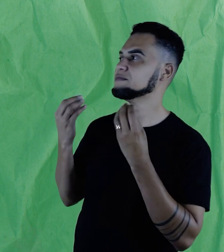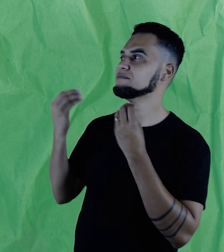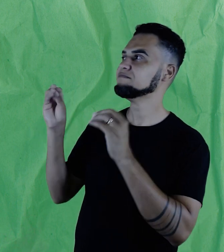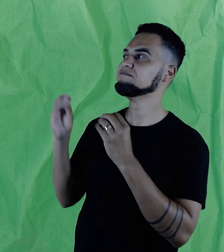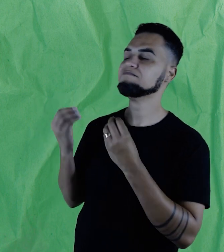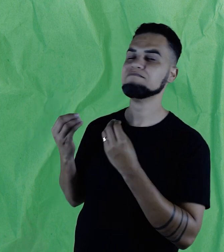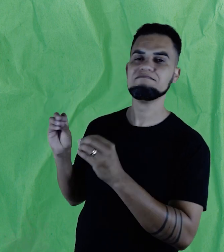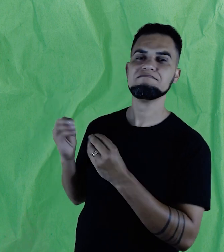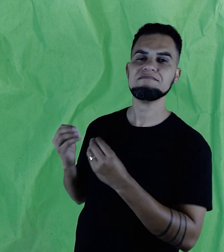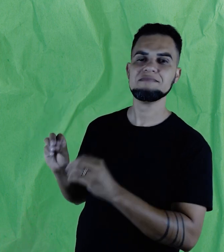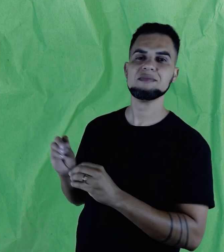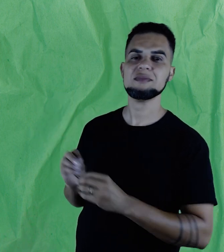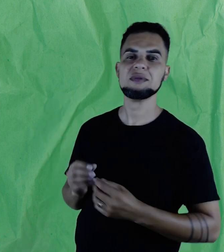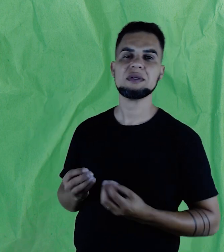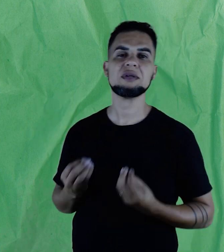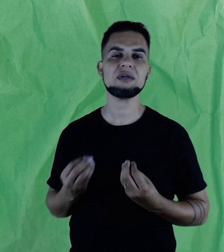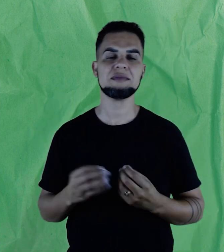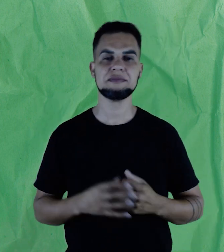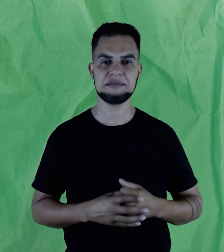como